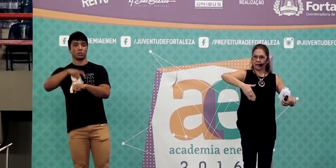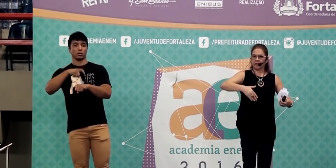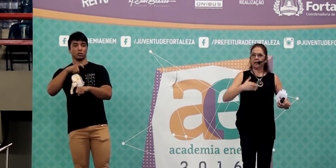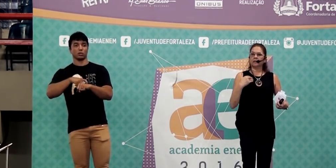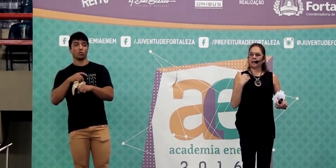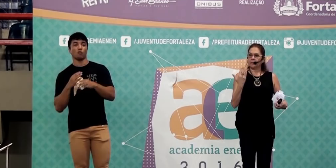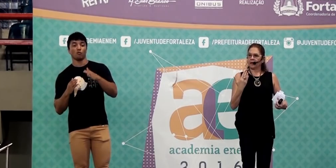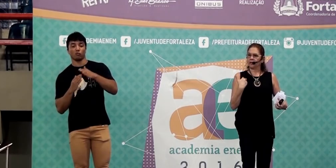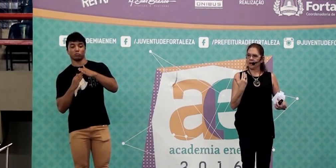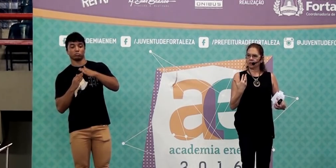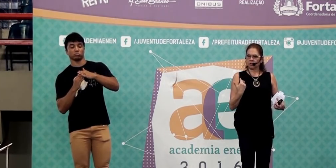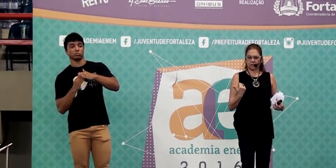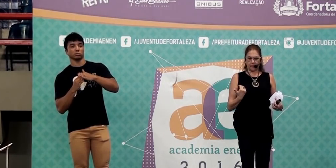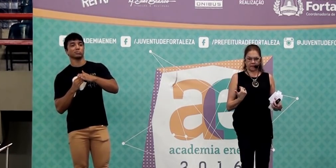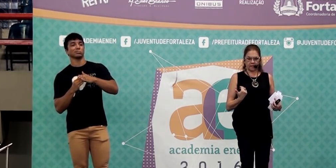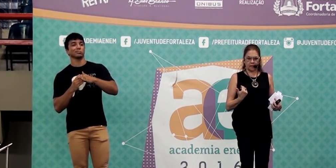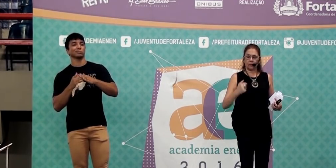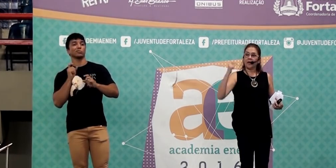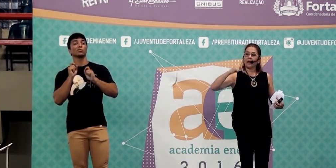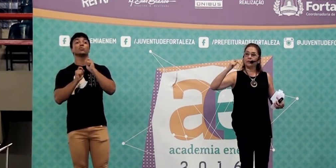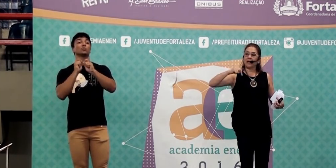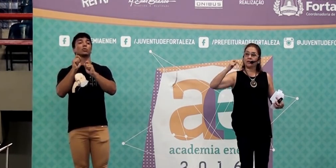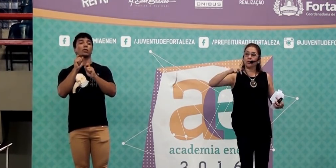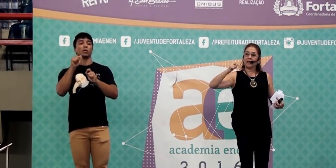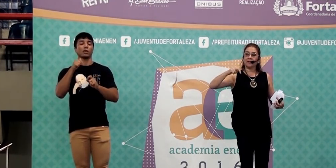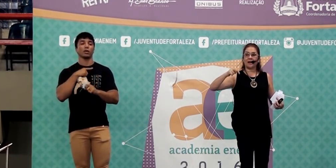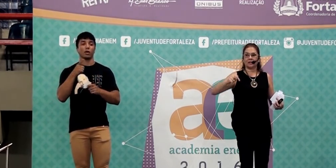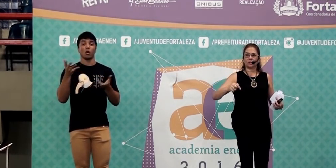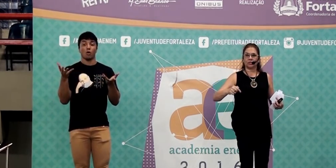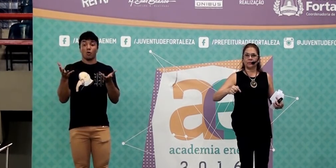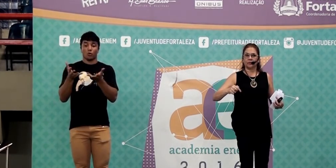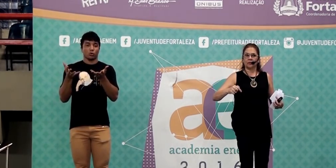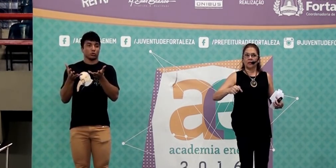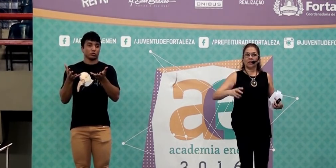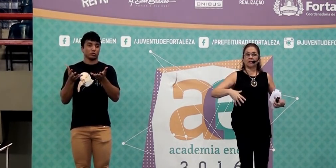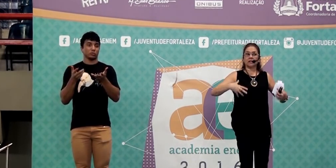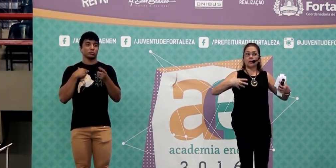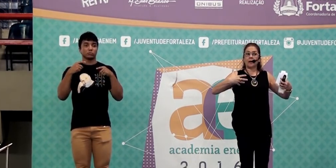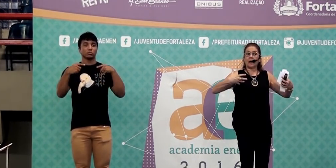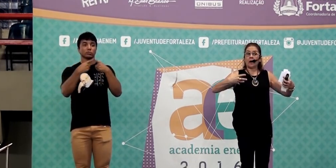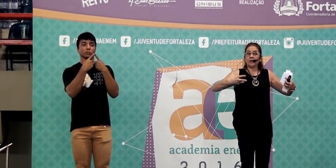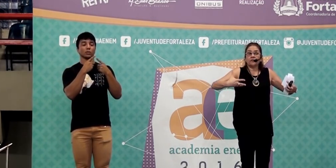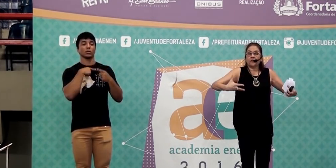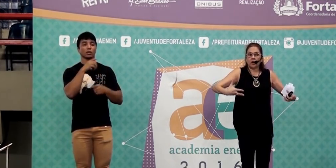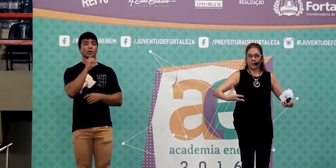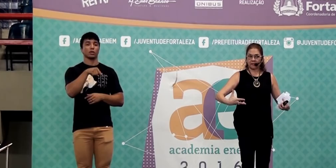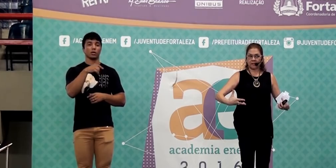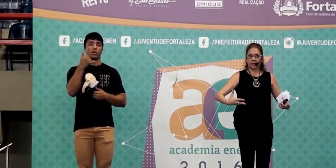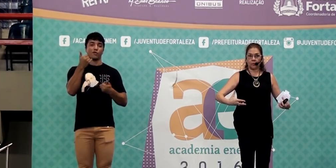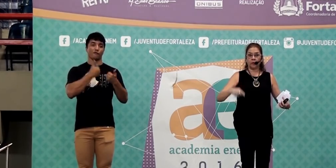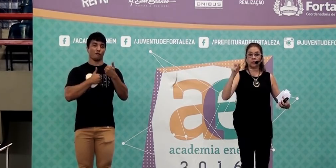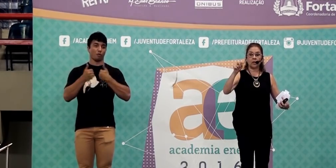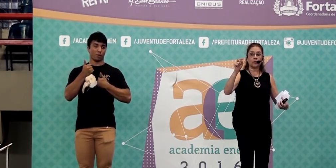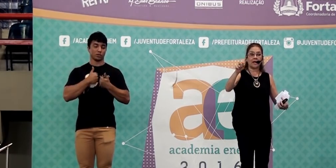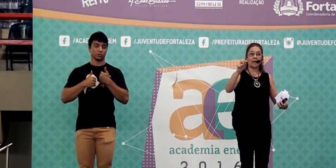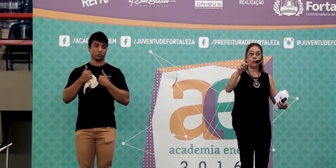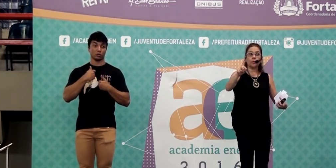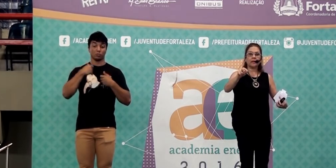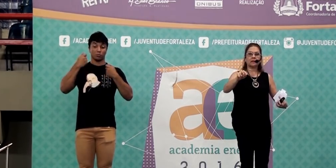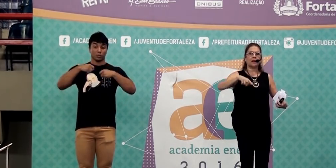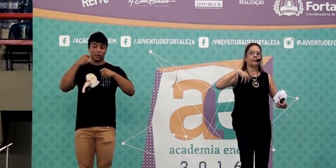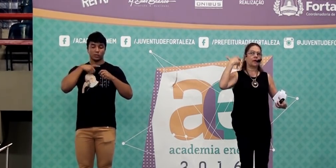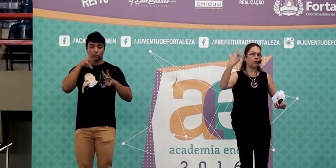de fronteira da liberdade de expressão é o da atualidade. Isso é uma informação. Eu tenho